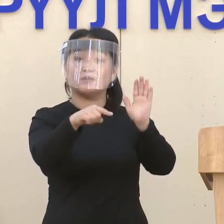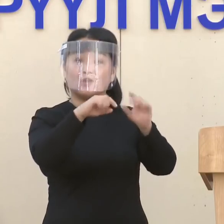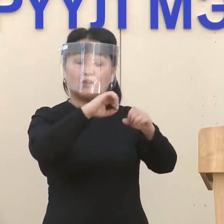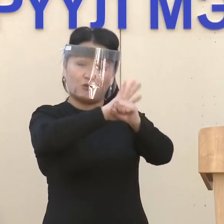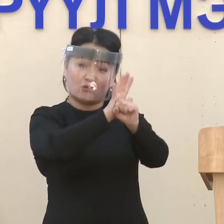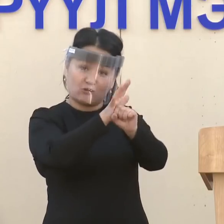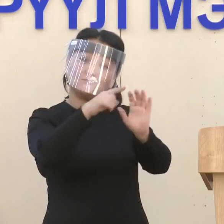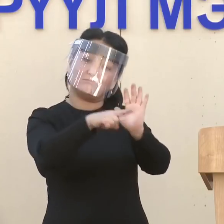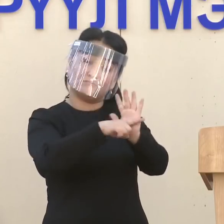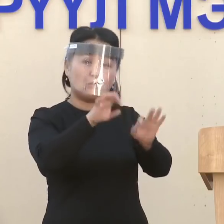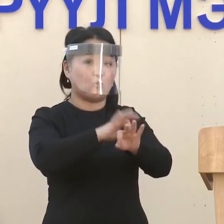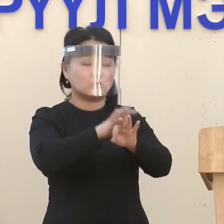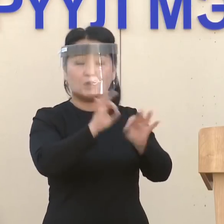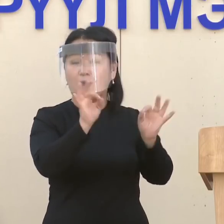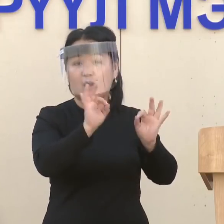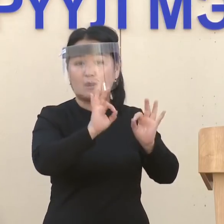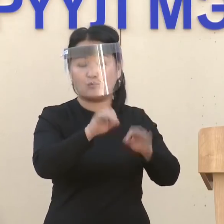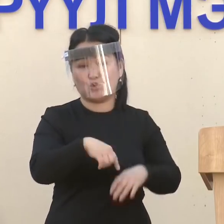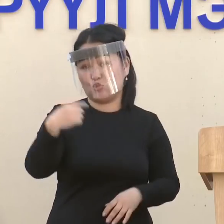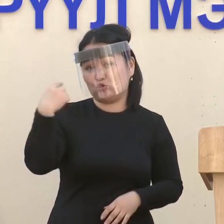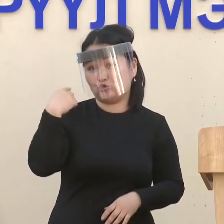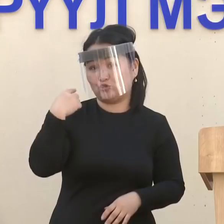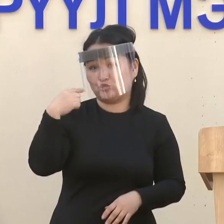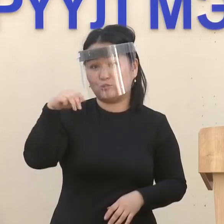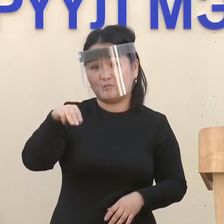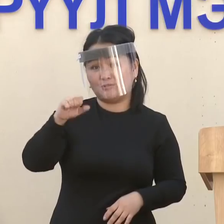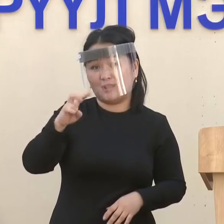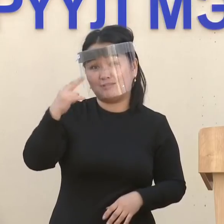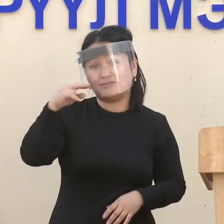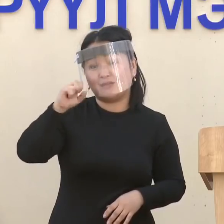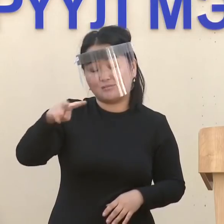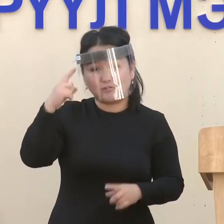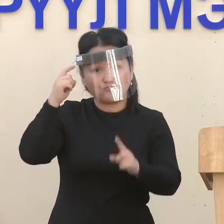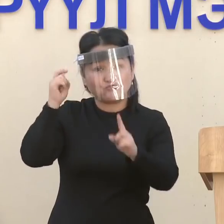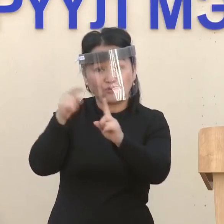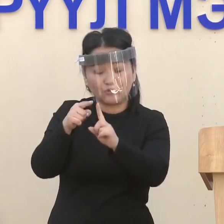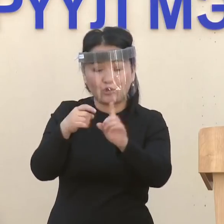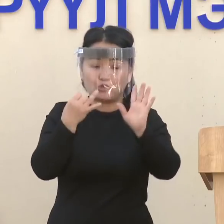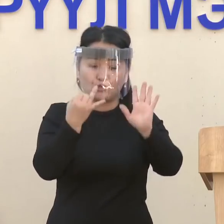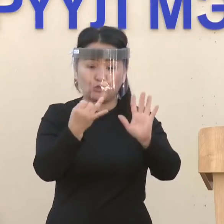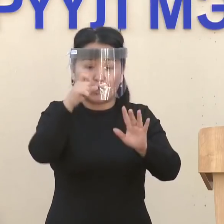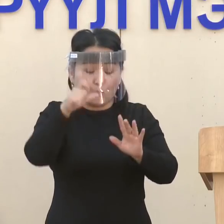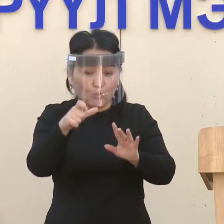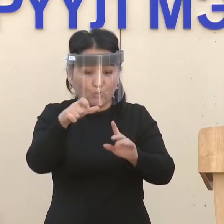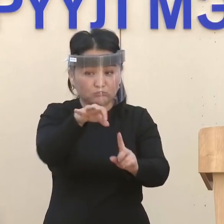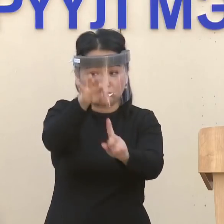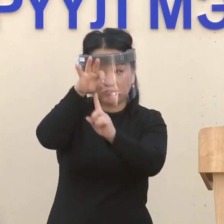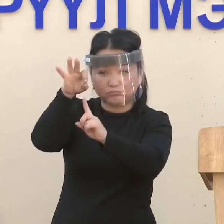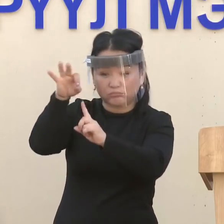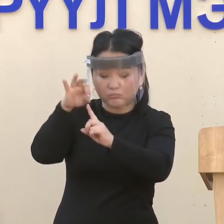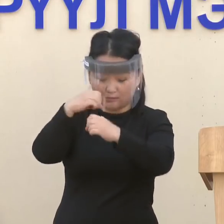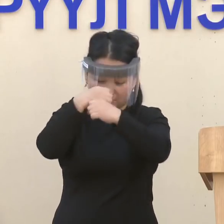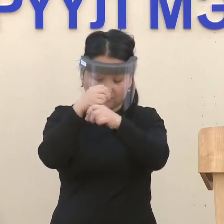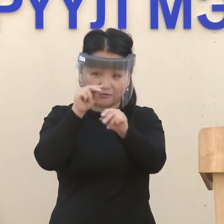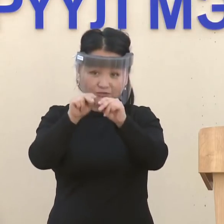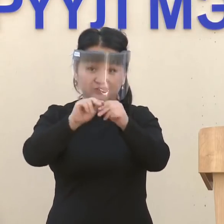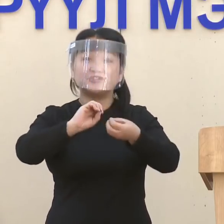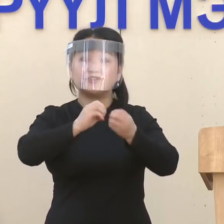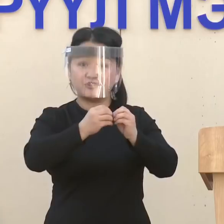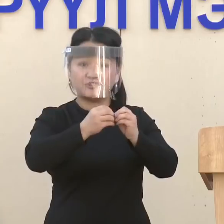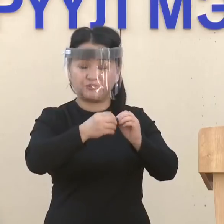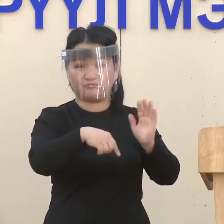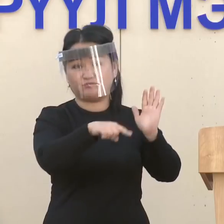дээр өчигдрийн хувьд бол тандалтын зорилгоор буюу энэ хяналтаар 7 шинжилгээ сонгож хийсэн. А үүнээс гадна бид